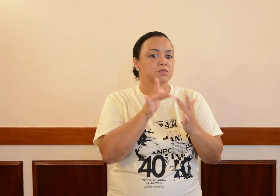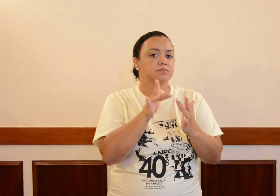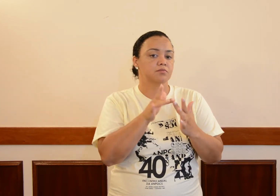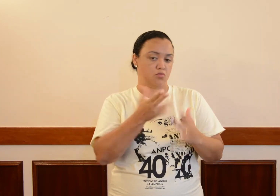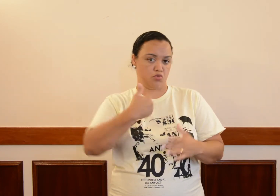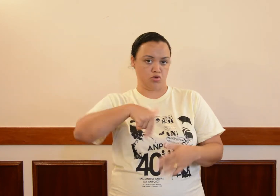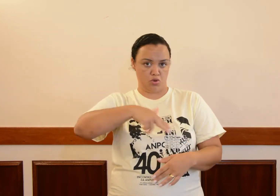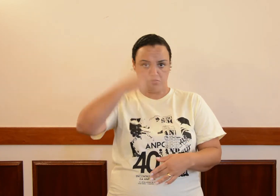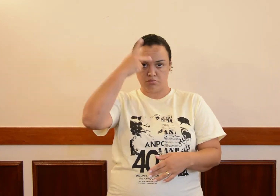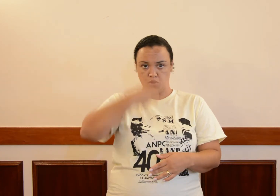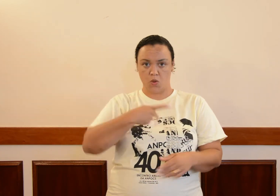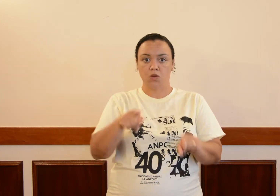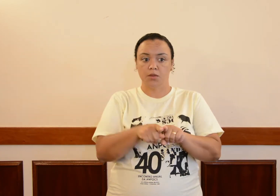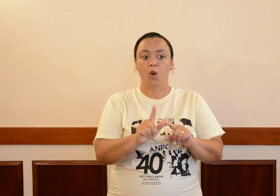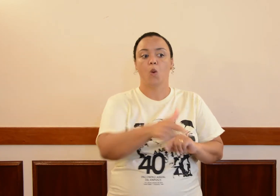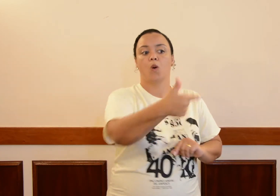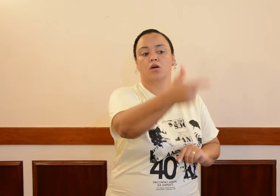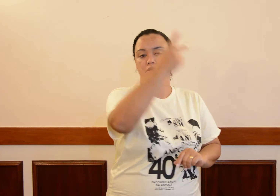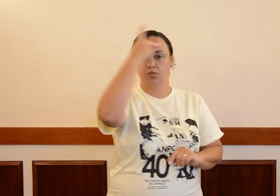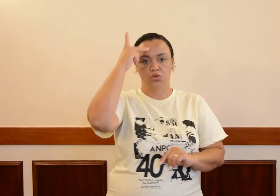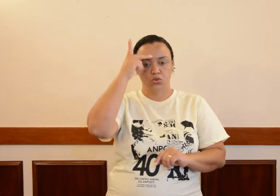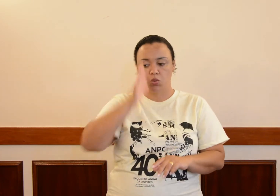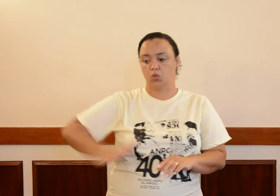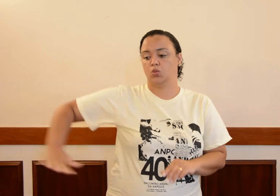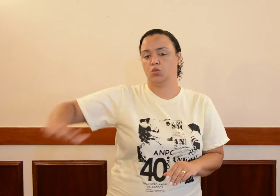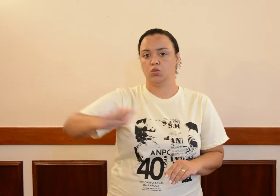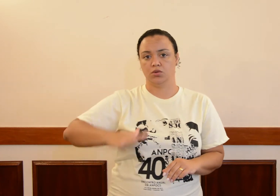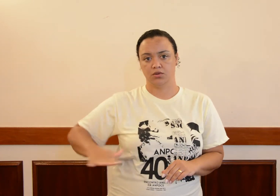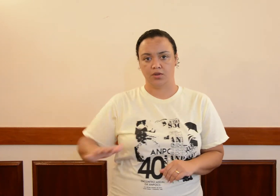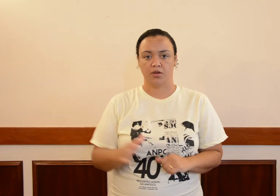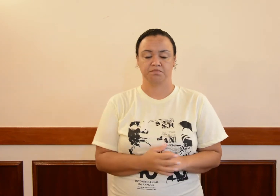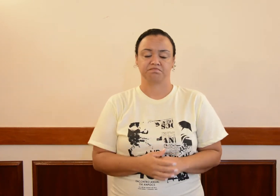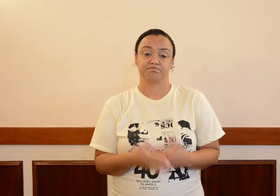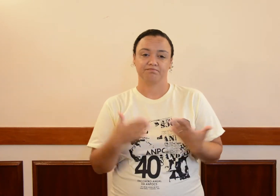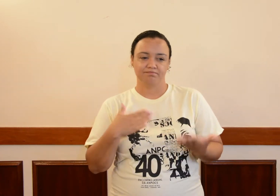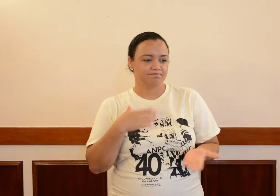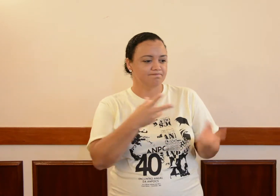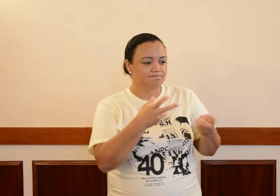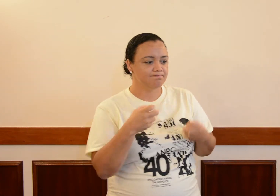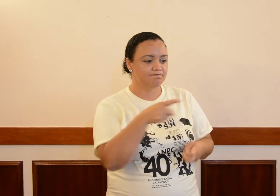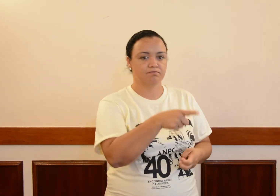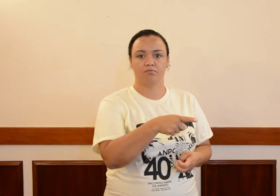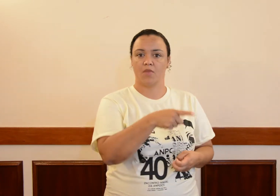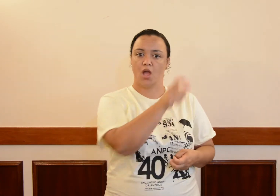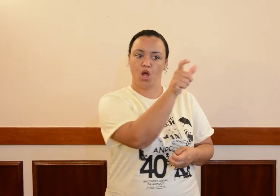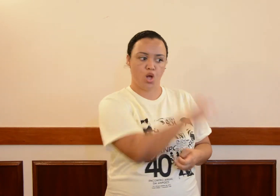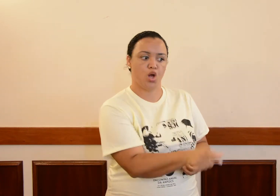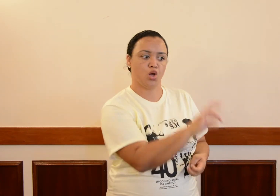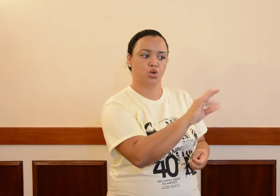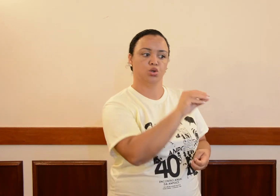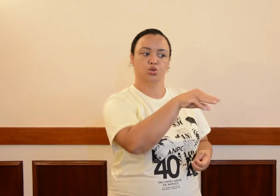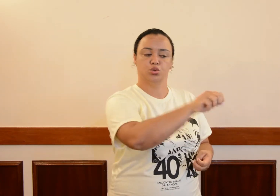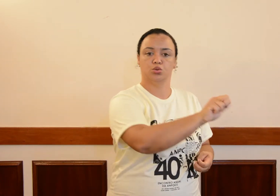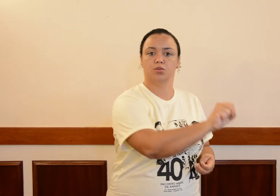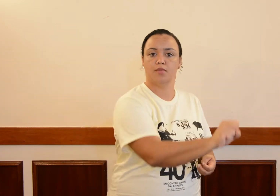mesmos. Entendo a agência de Tomás a partir da sugestão de Saba Mahmoud, para que